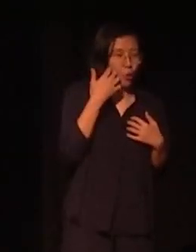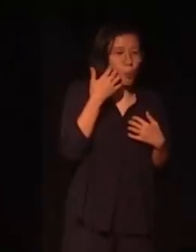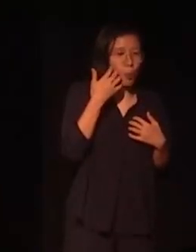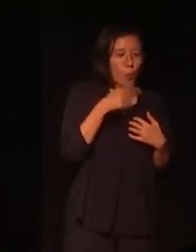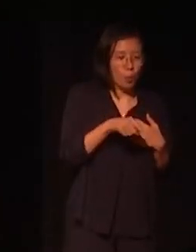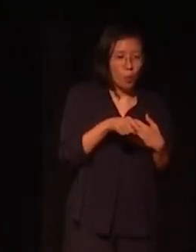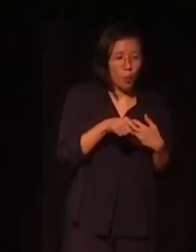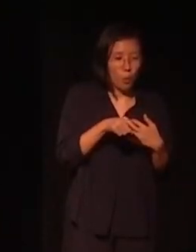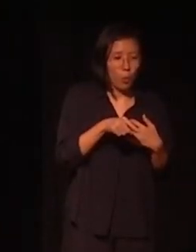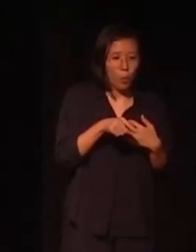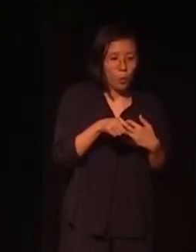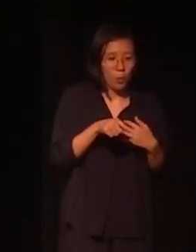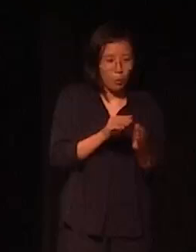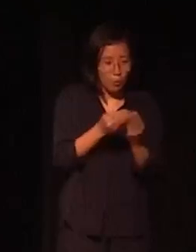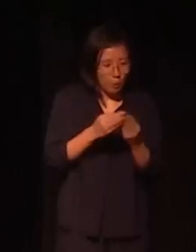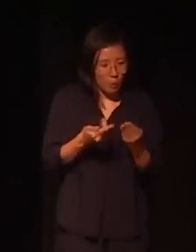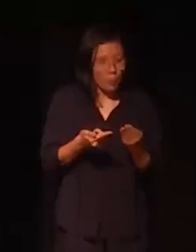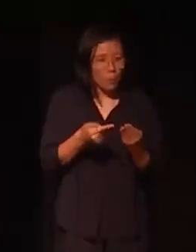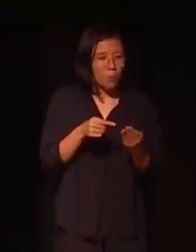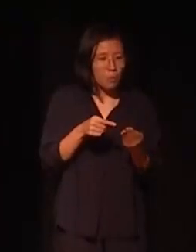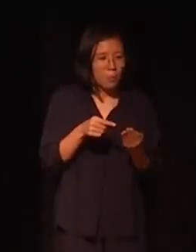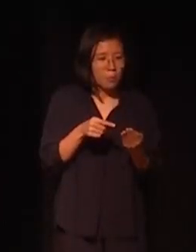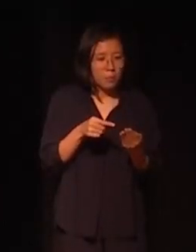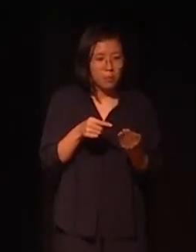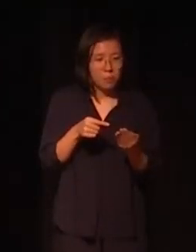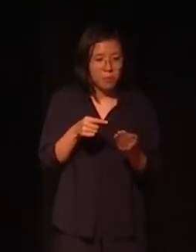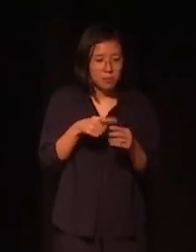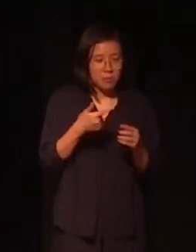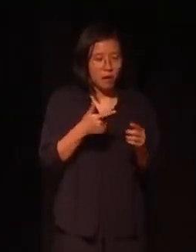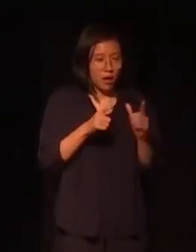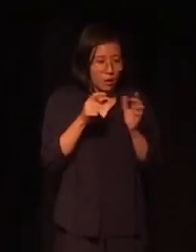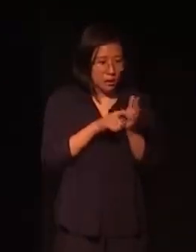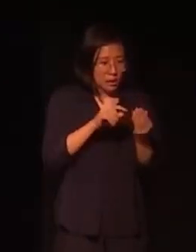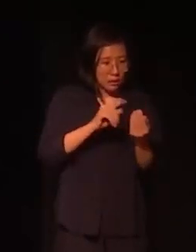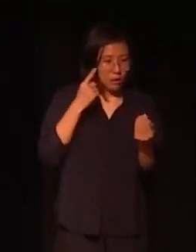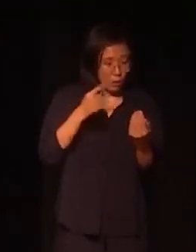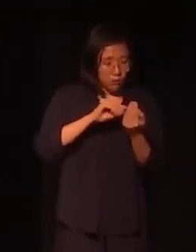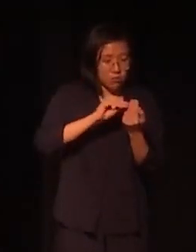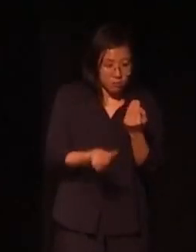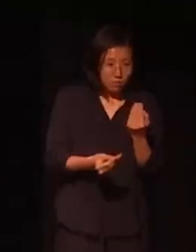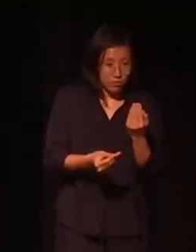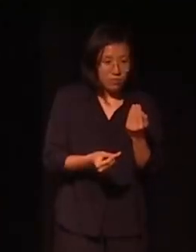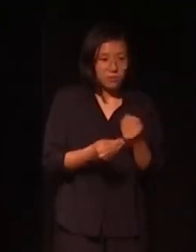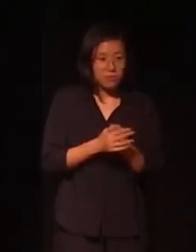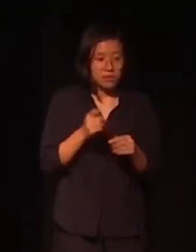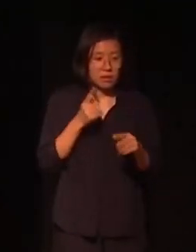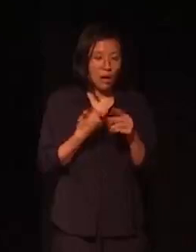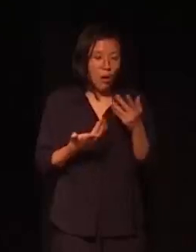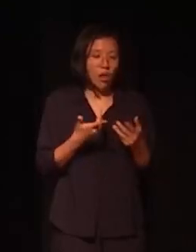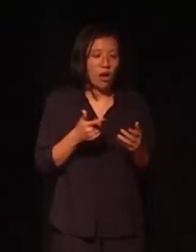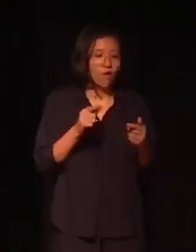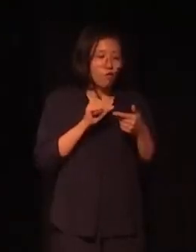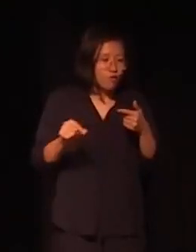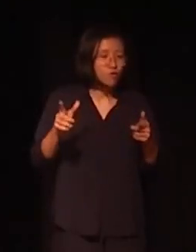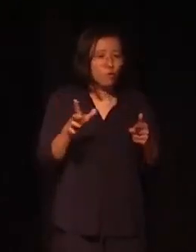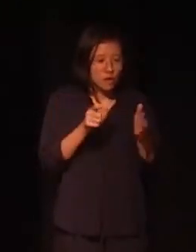shelled muscles, and that is beginning adjectives. Some sentences beginning with adverbs. 将 something